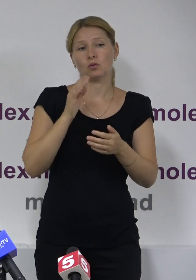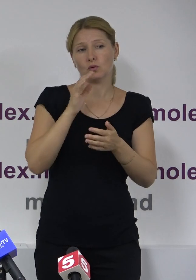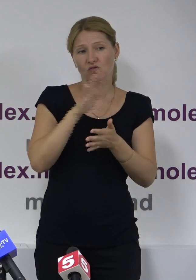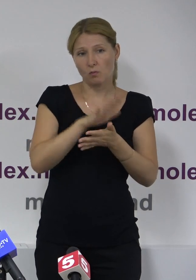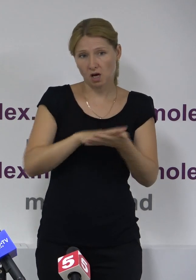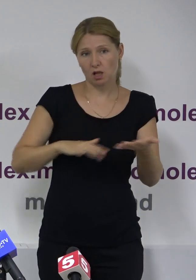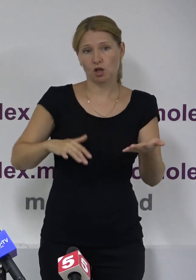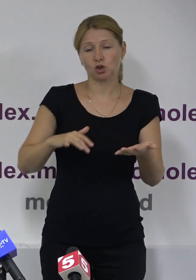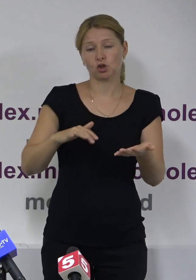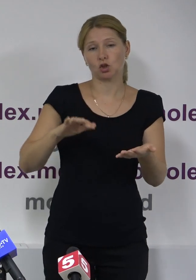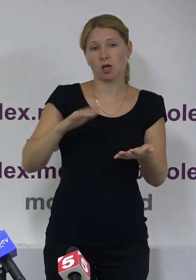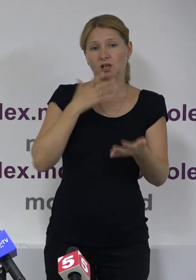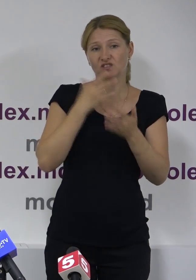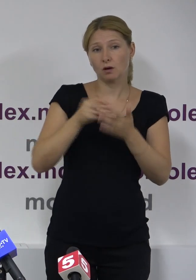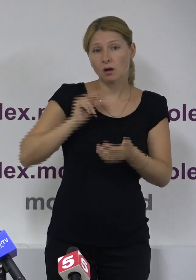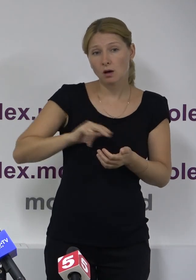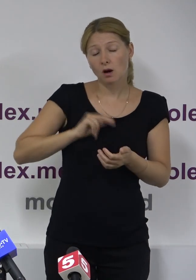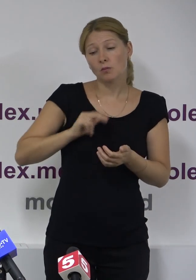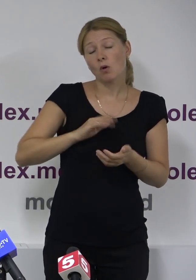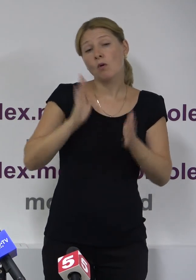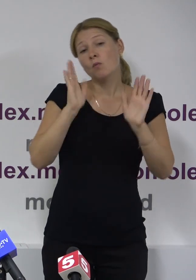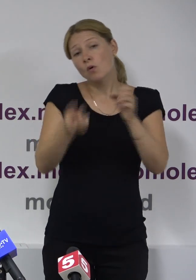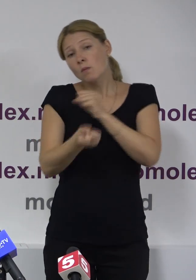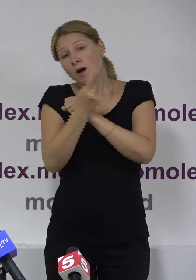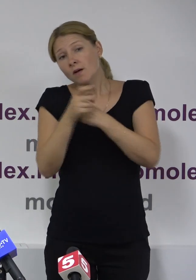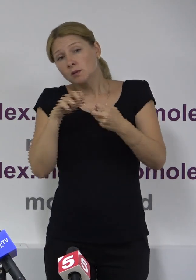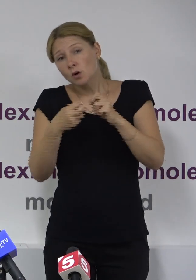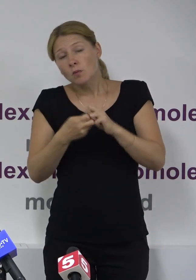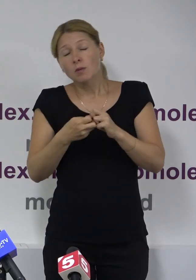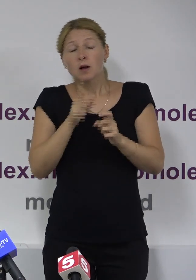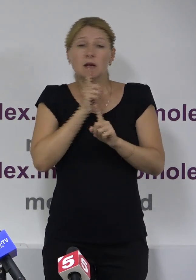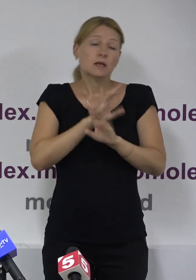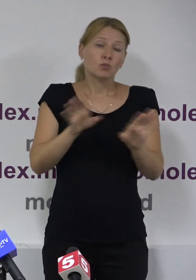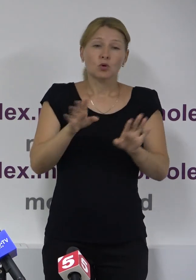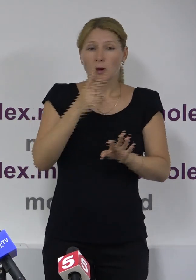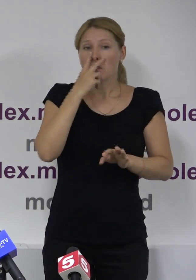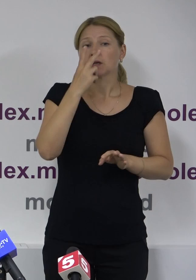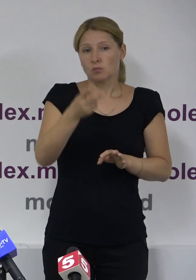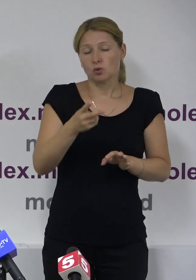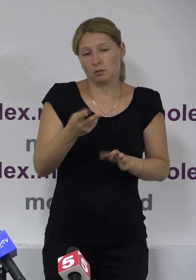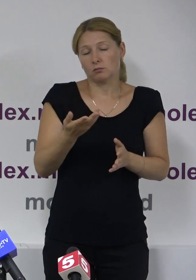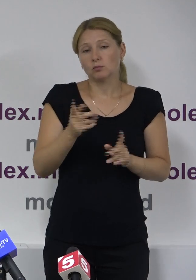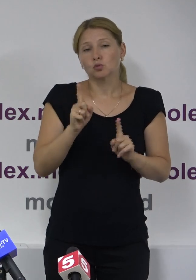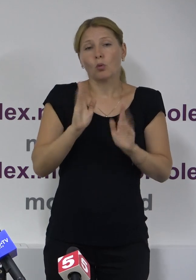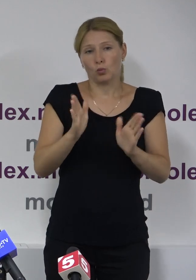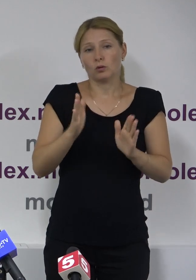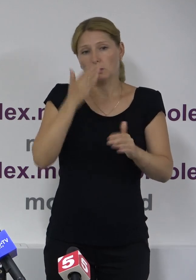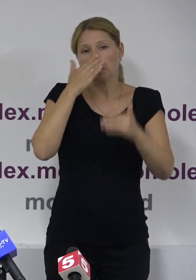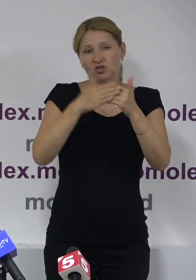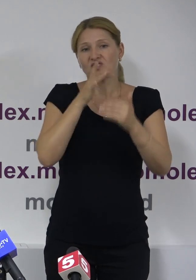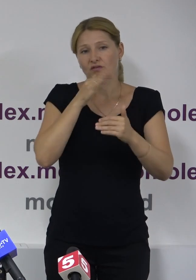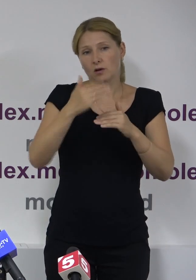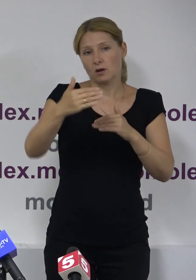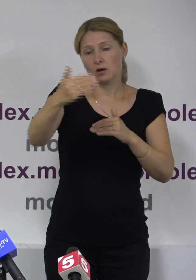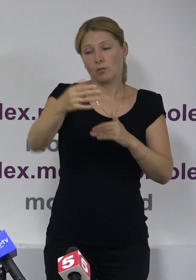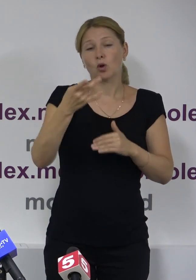acest lucru va reprezenta o problemă sau nu va reprezenta o problemă în scrutinile ce urmează. Totuși, noi